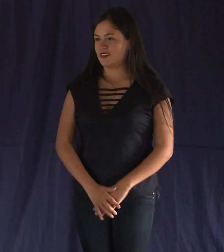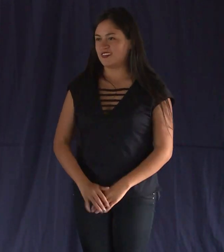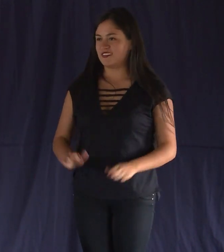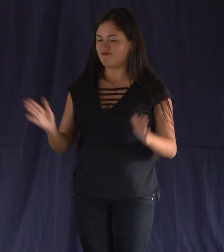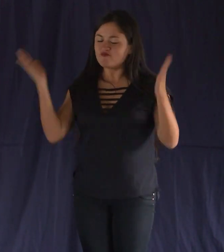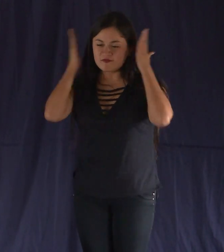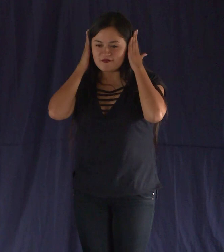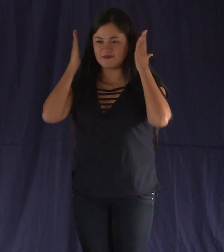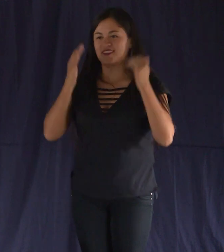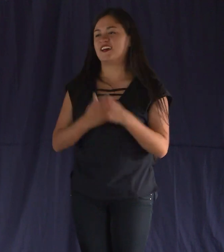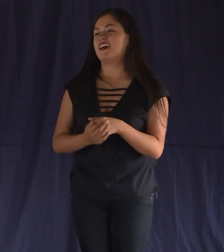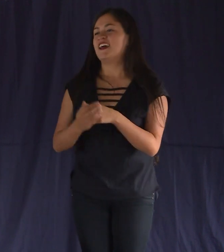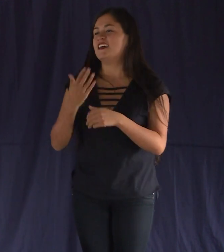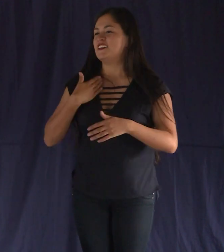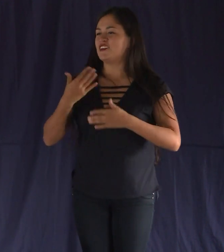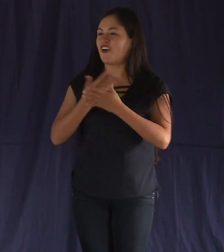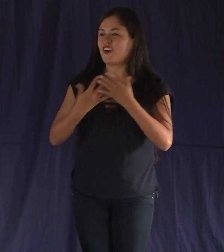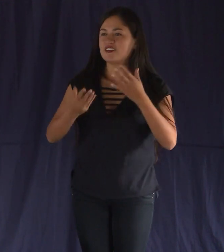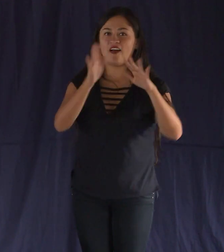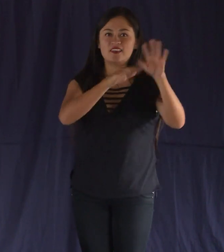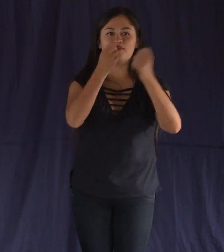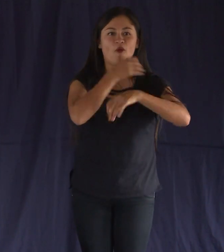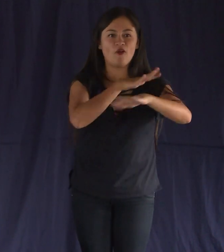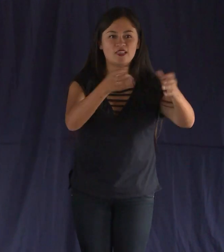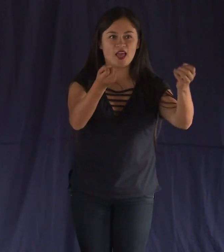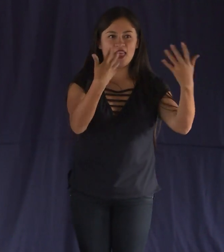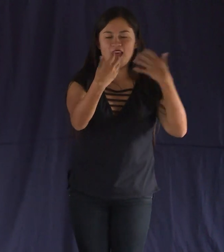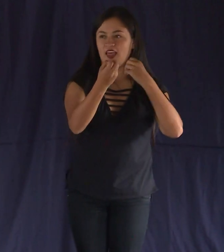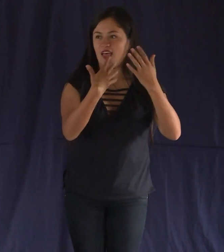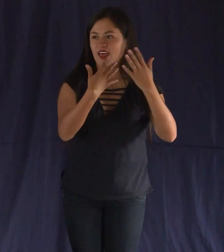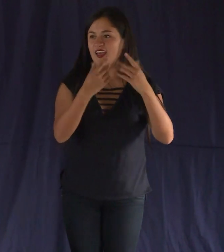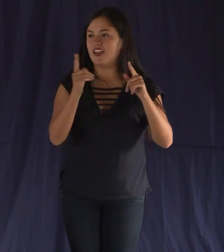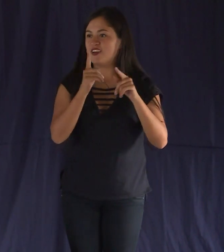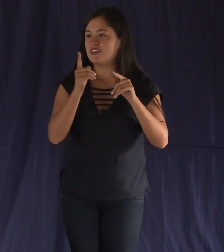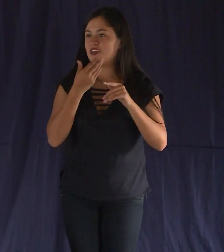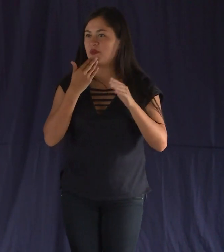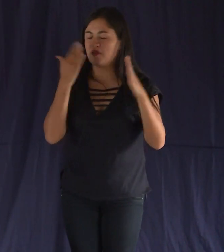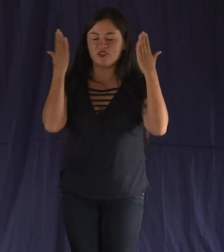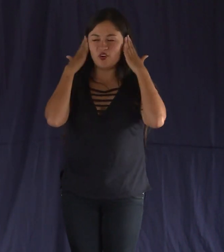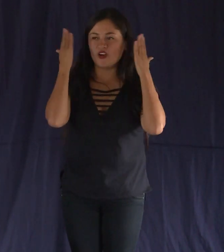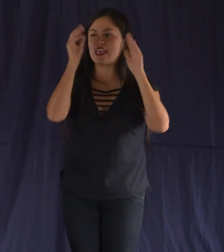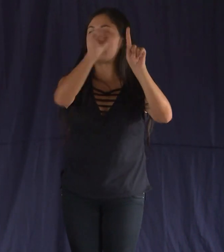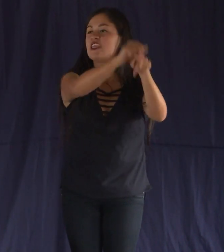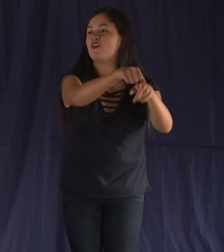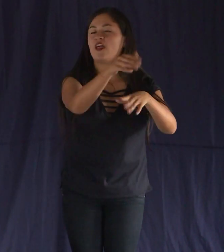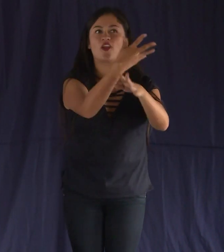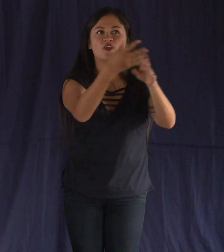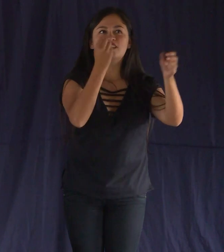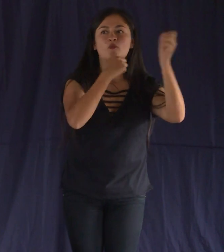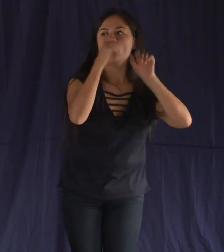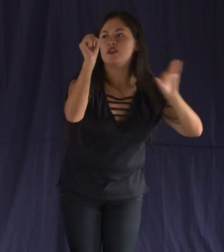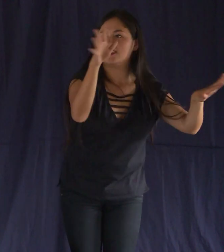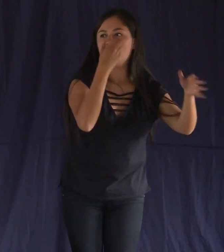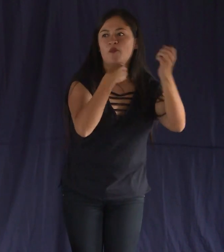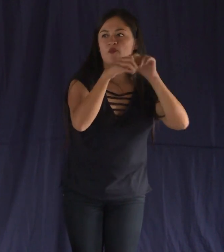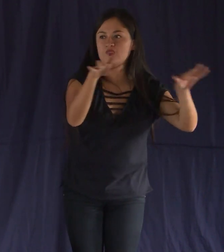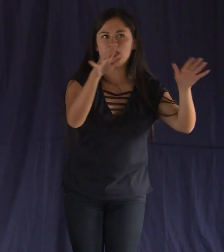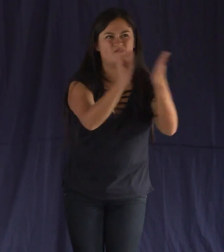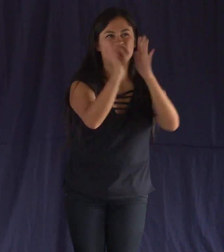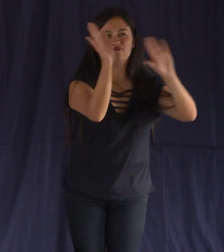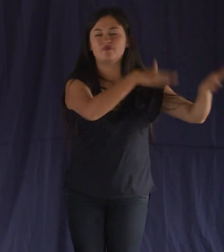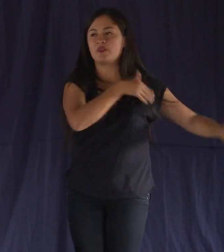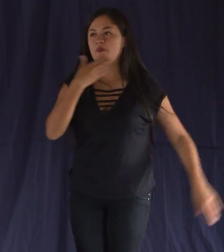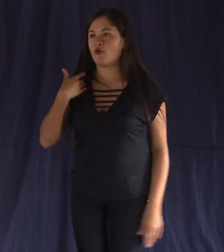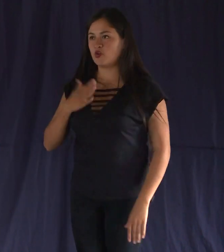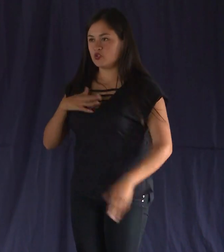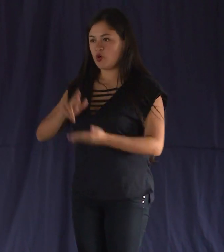y reclamemos lo que nos pertenece, lo que nuestros abuelos, lo que nuestros ancestros cuidaron tanto para nosotros,